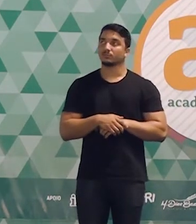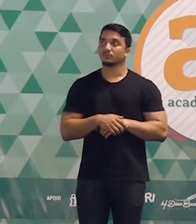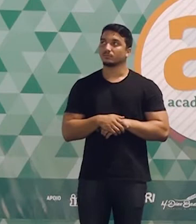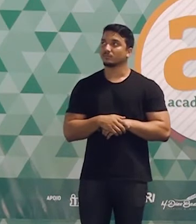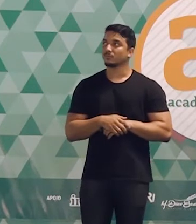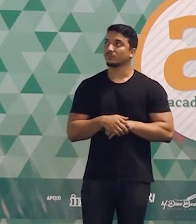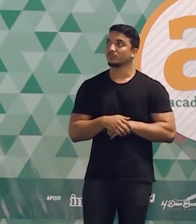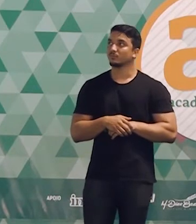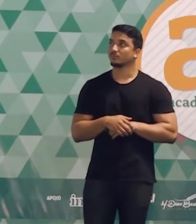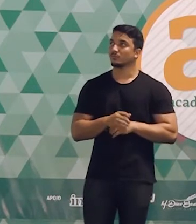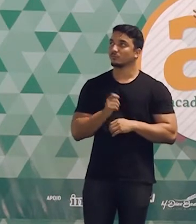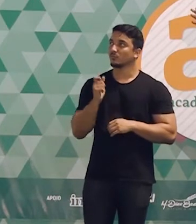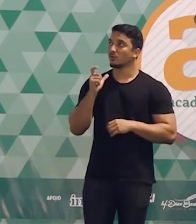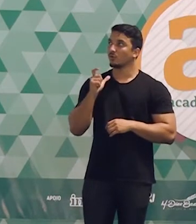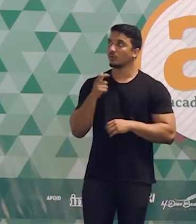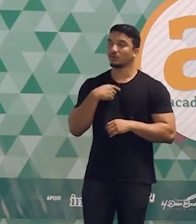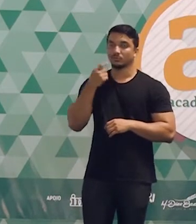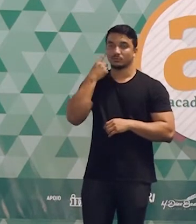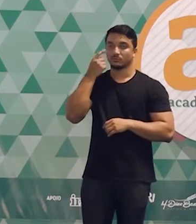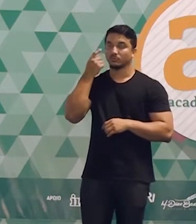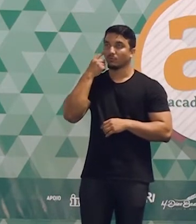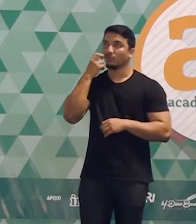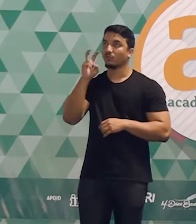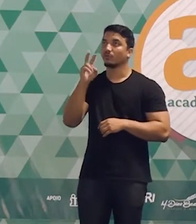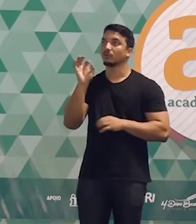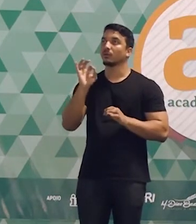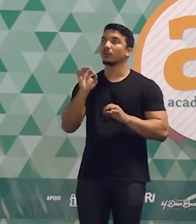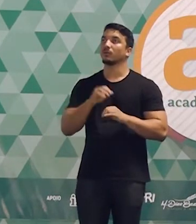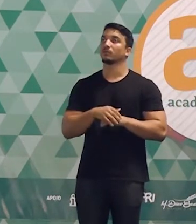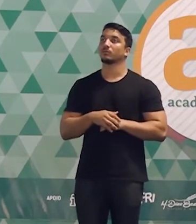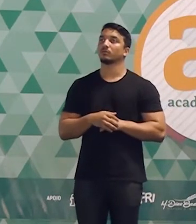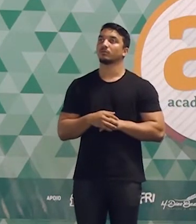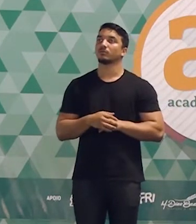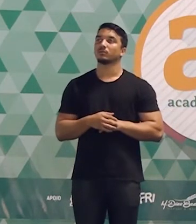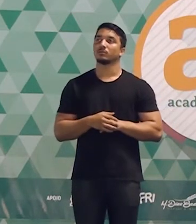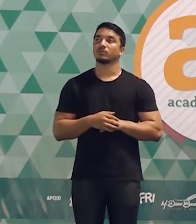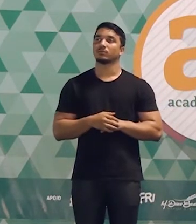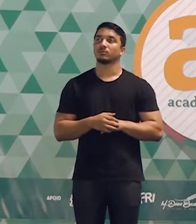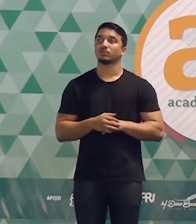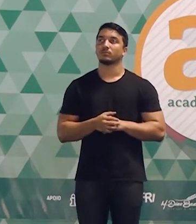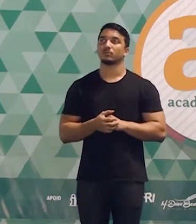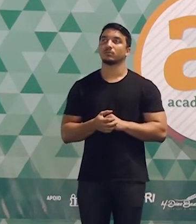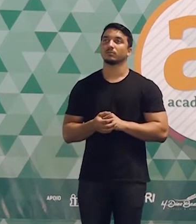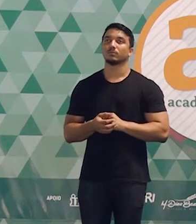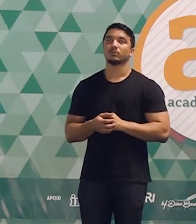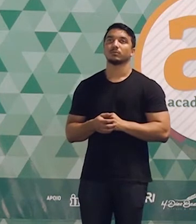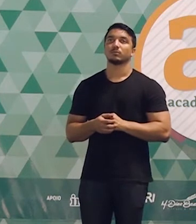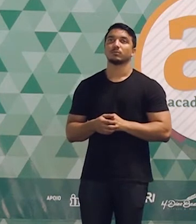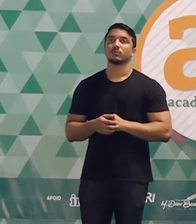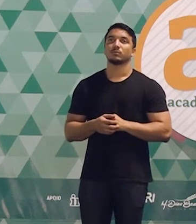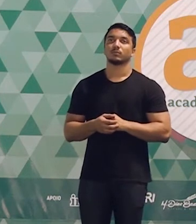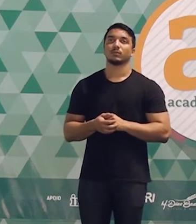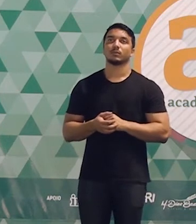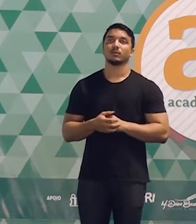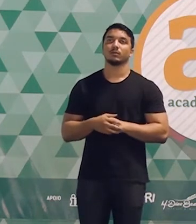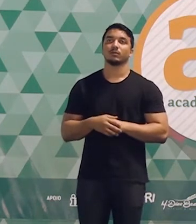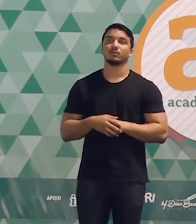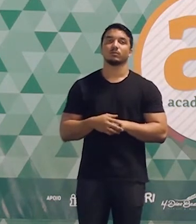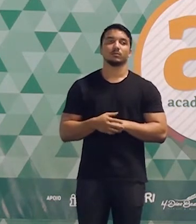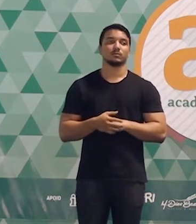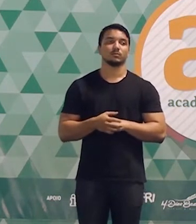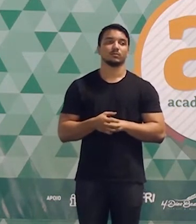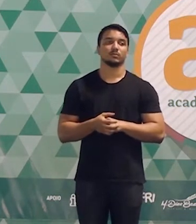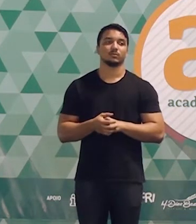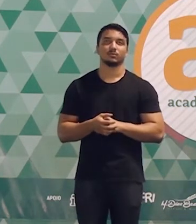Pessoal ali, está acordado? Não estou enxergando, não enxergo direito. Rapaziada lá em cima. Sai do sol, minha filha, pelo amor de